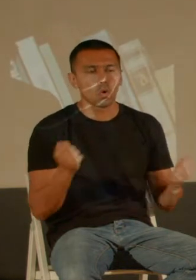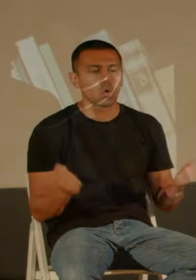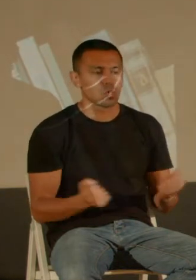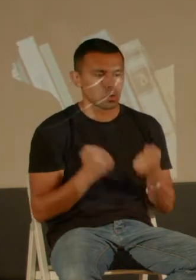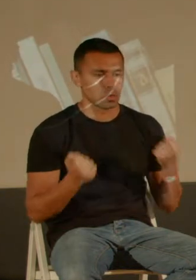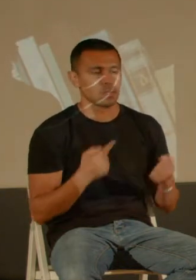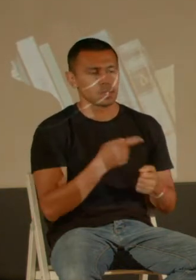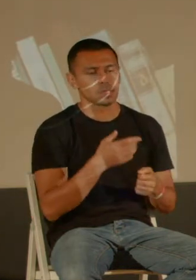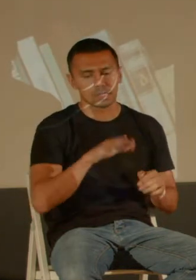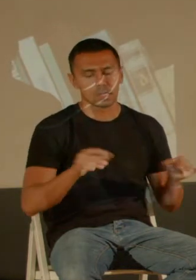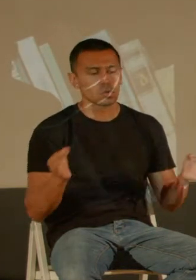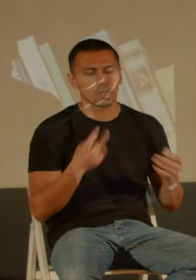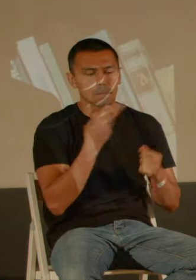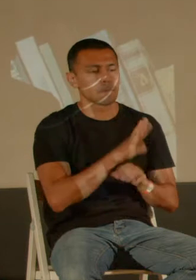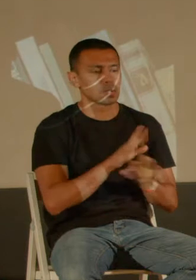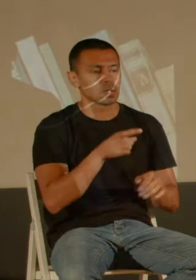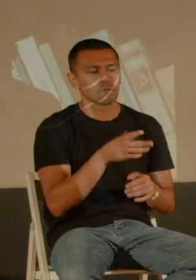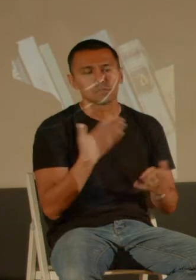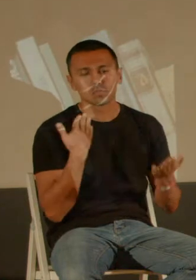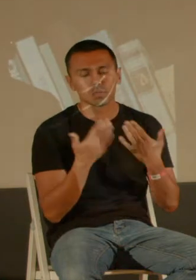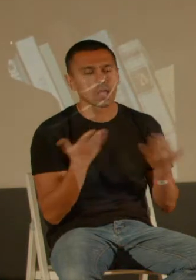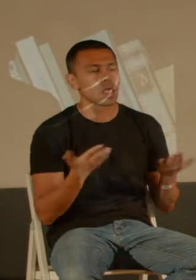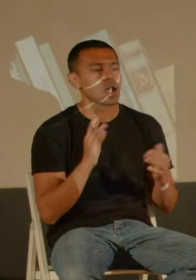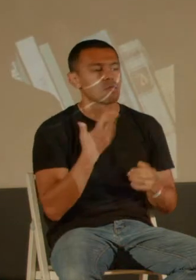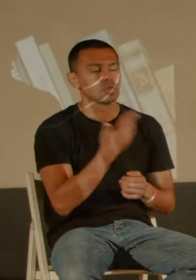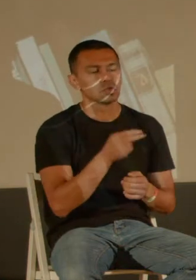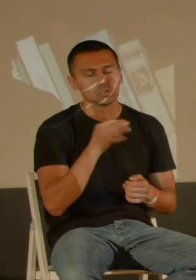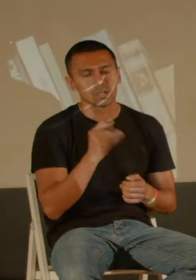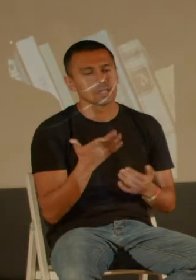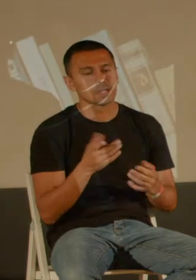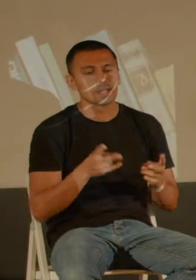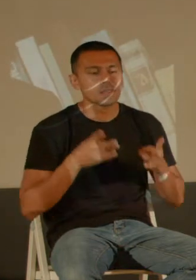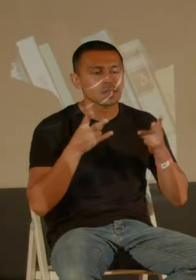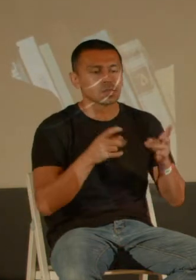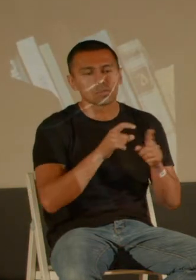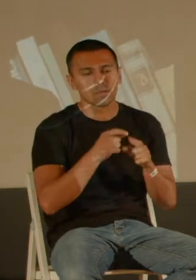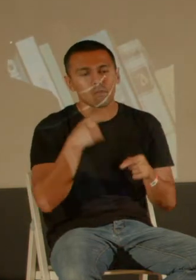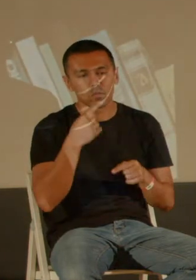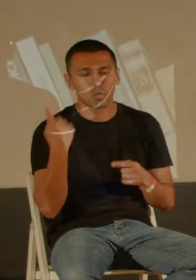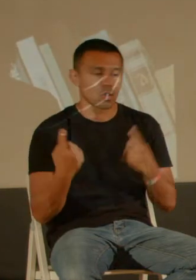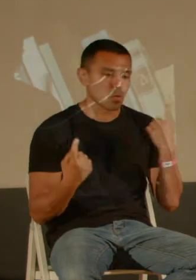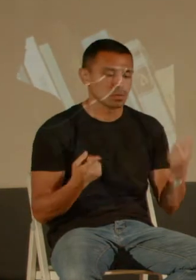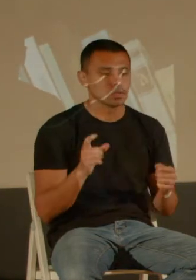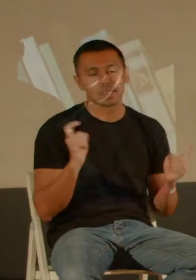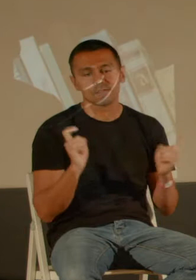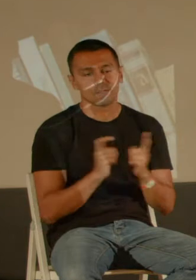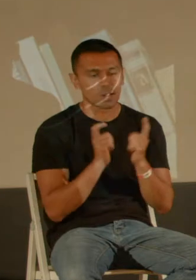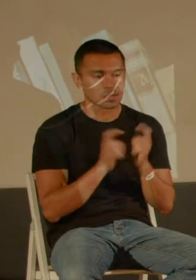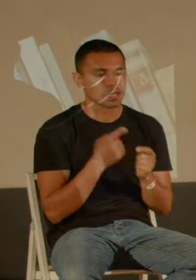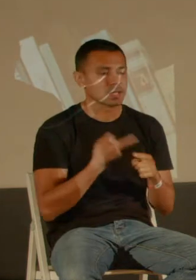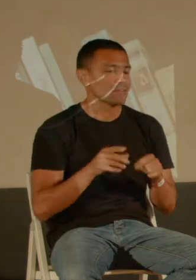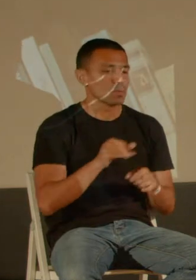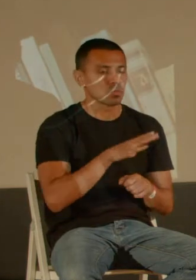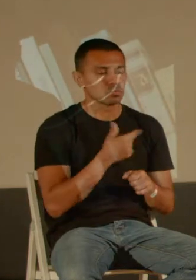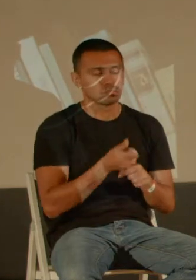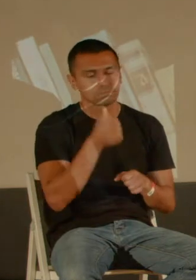Тобто їхні діти ніколи не бачили їх в стосунках, як вони чи якісь ніжності слова говорять одна одному, чи сваряться. Тобто це все